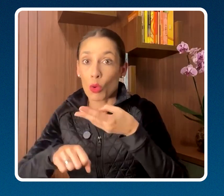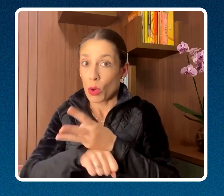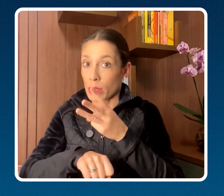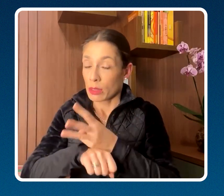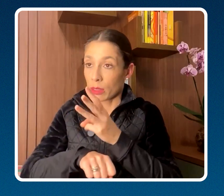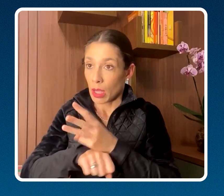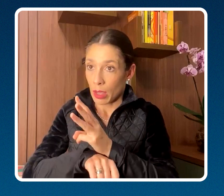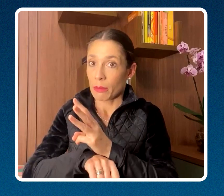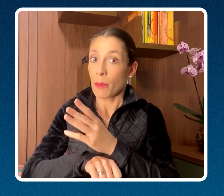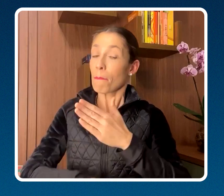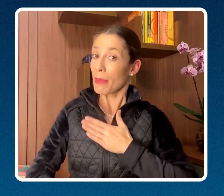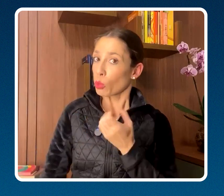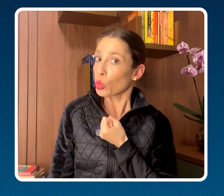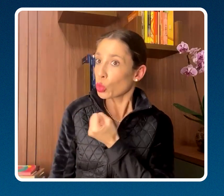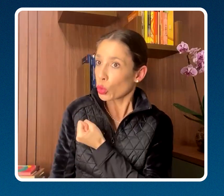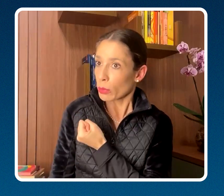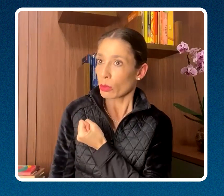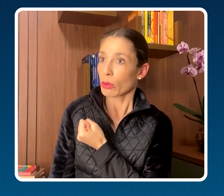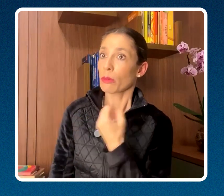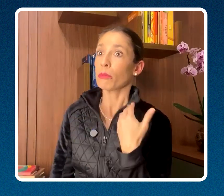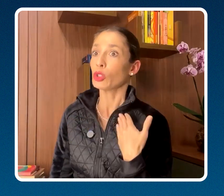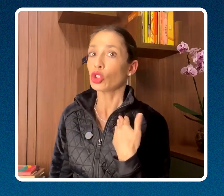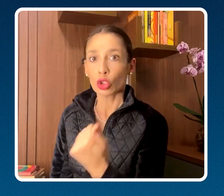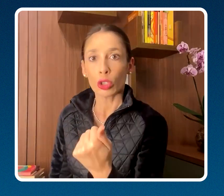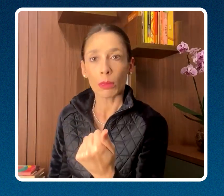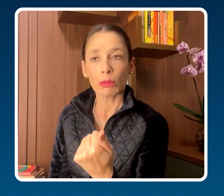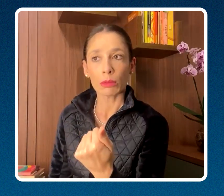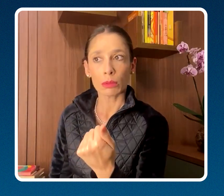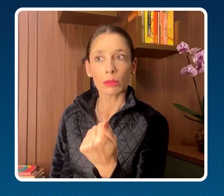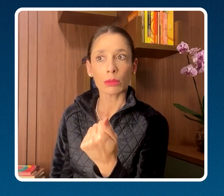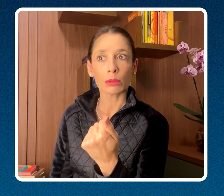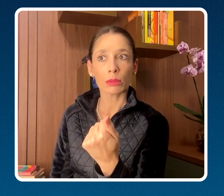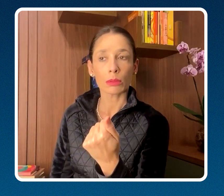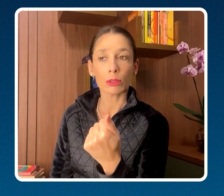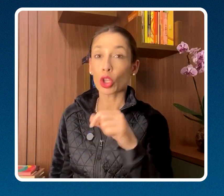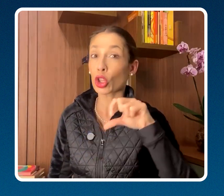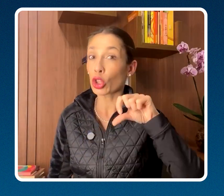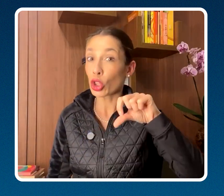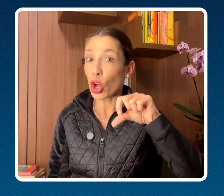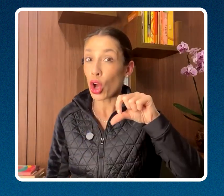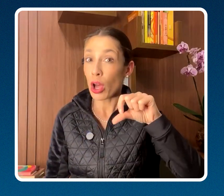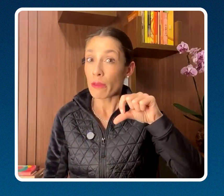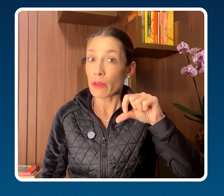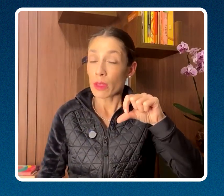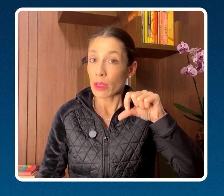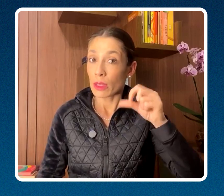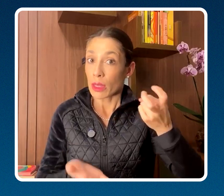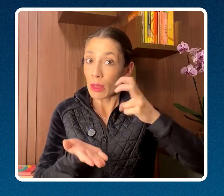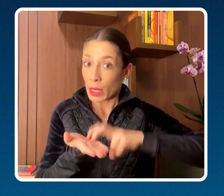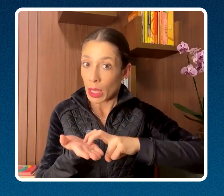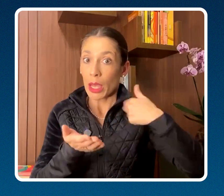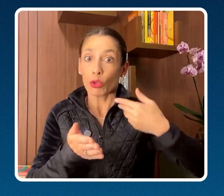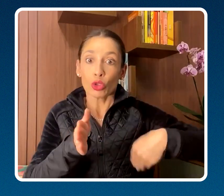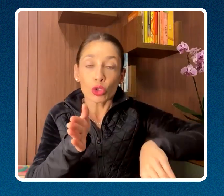ela, meu número aí, me chama e tal. Eu falei para ela, 9 horas estou chegando lá, né? Fala comigo. E eu